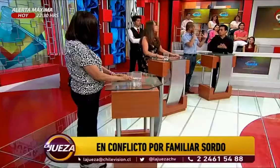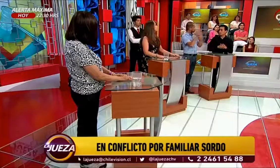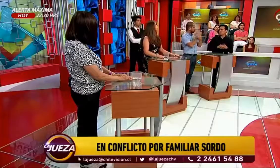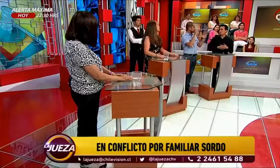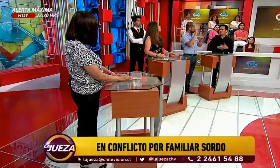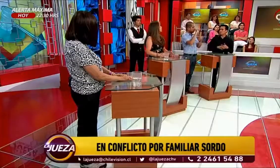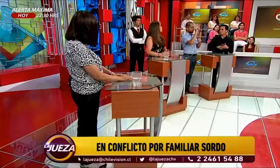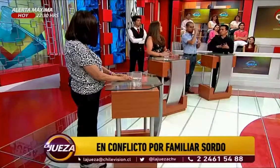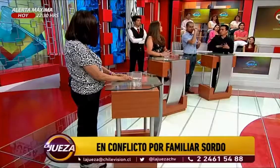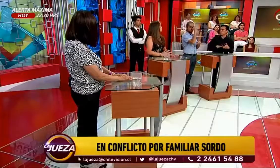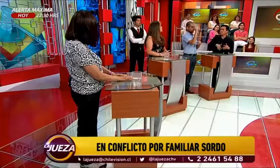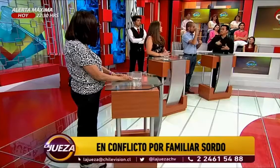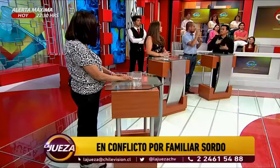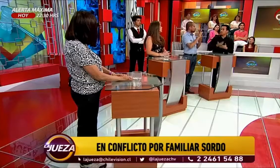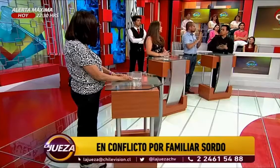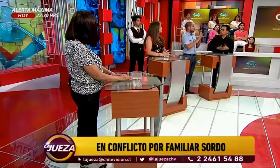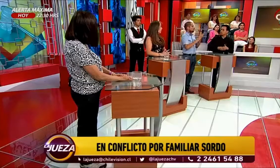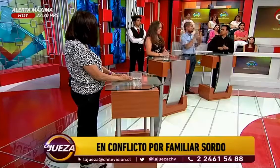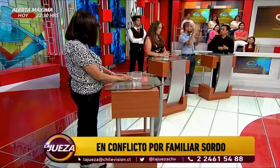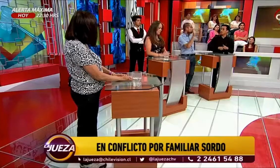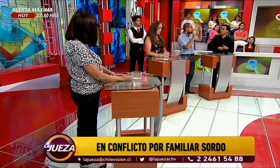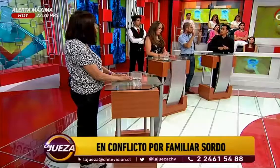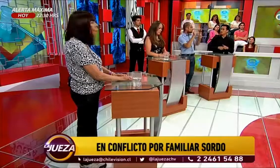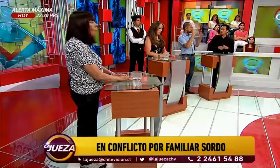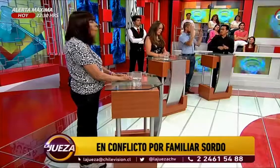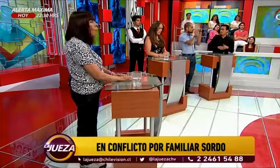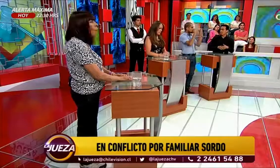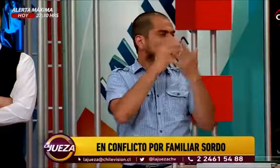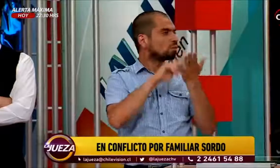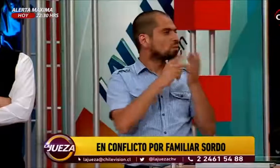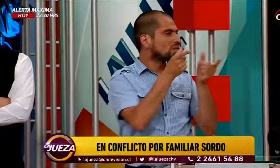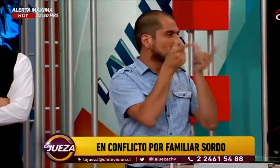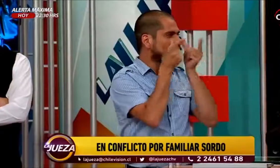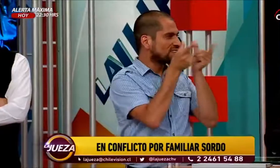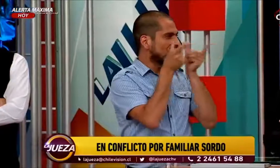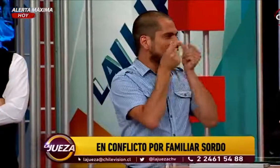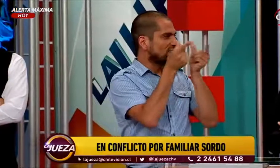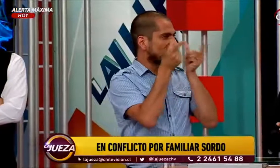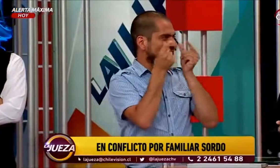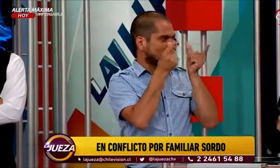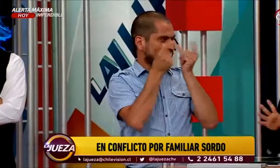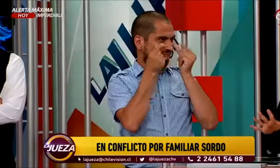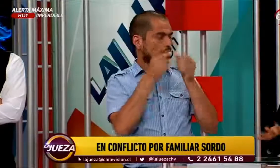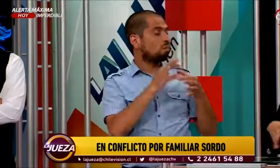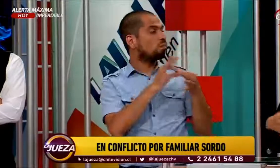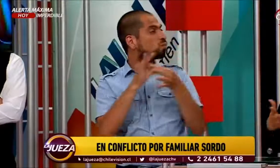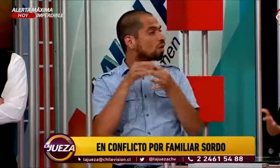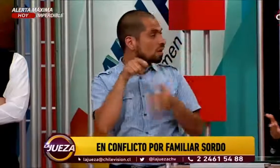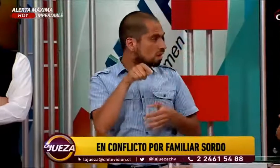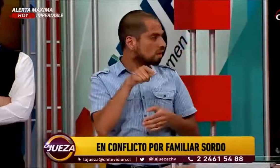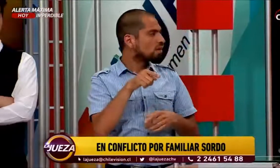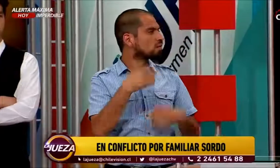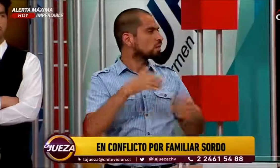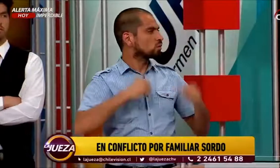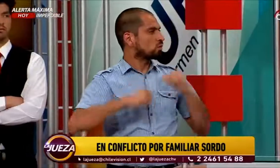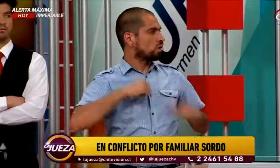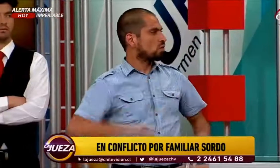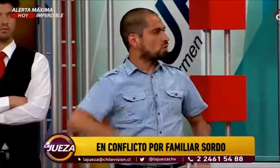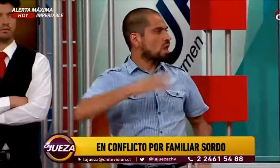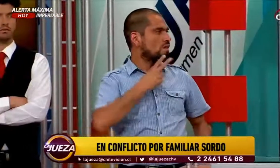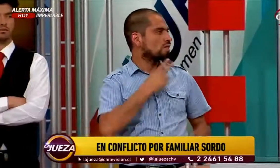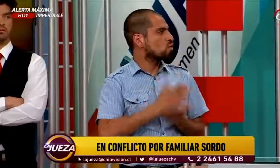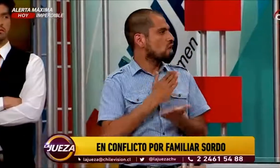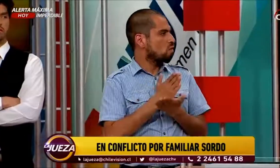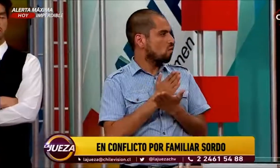con su familia. Siempre se puede malentender las cosas. Los gestos pueden también malentender. Además, tiene problemas visuales agregado a esto.